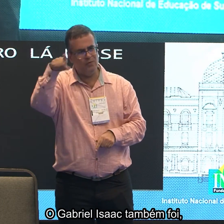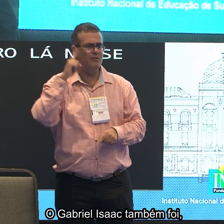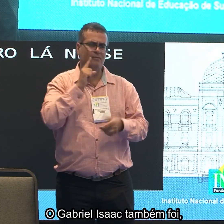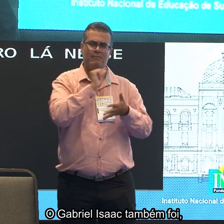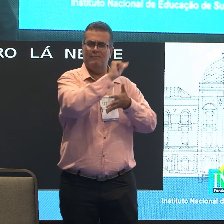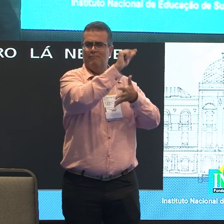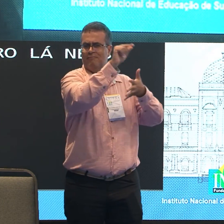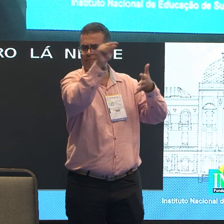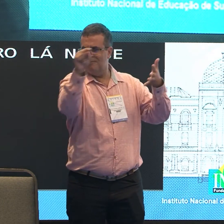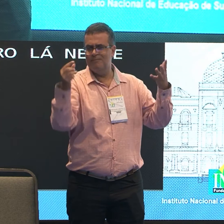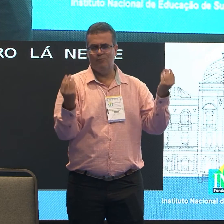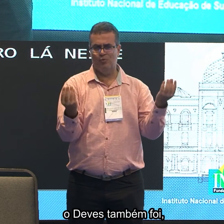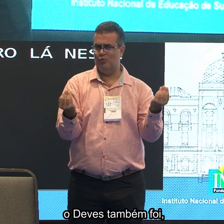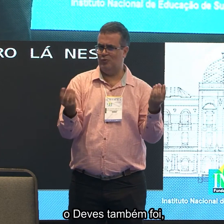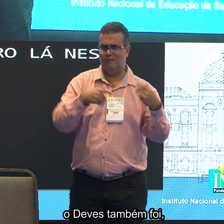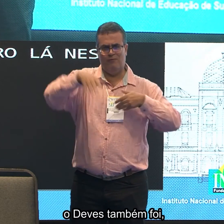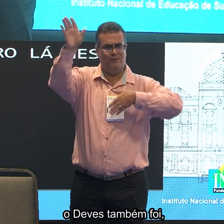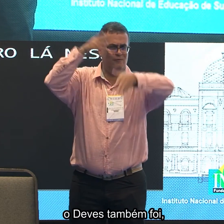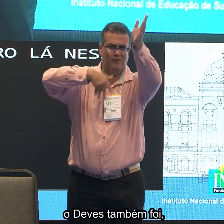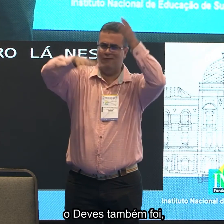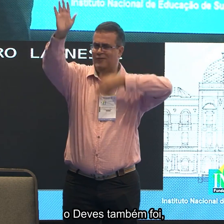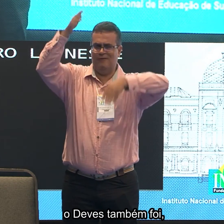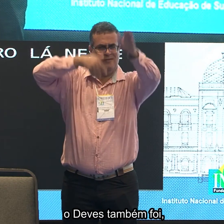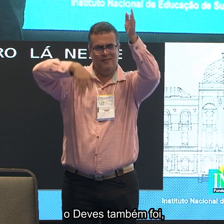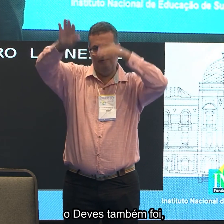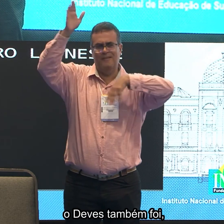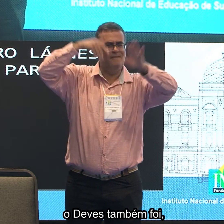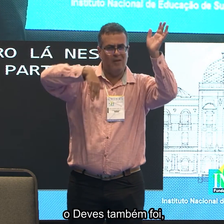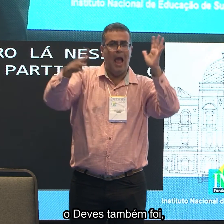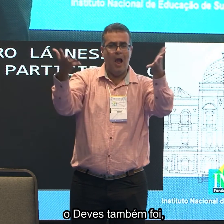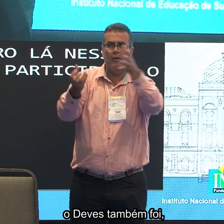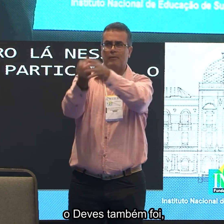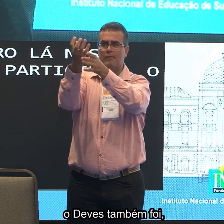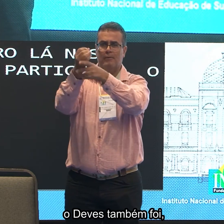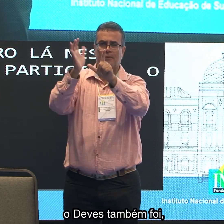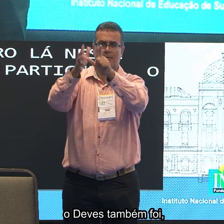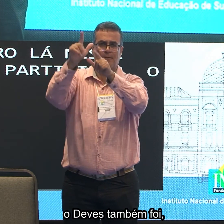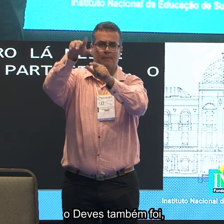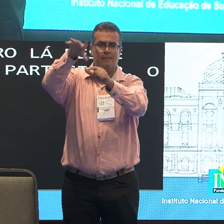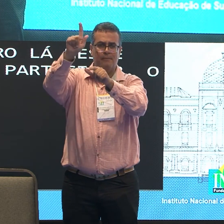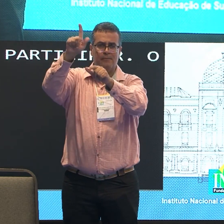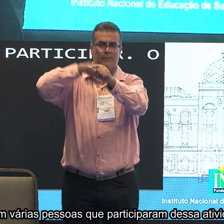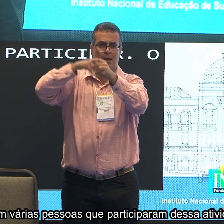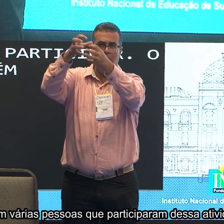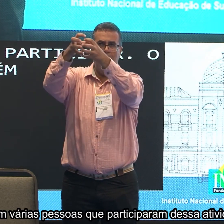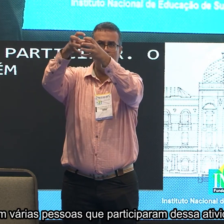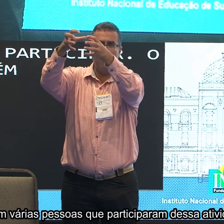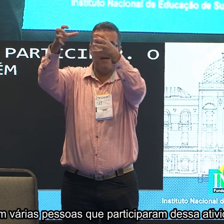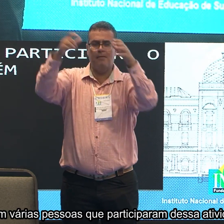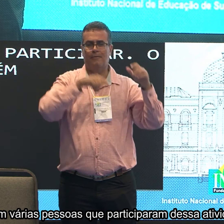foi. A Judete também foi. Judete também foi. Enfim, houve várias pessoas que